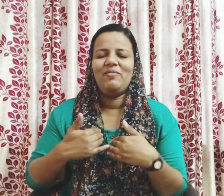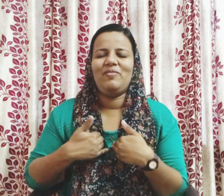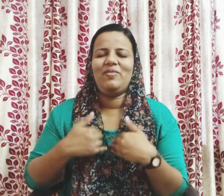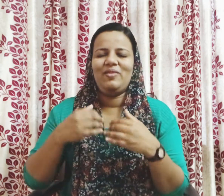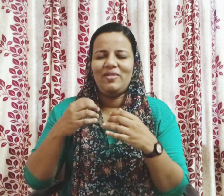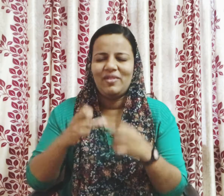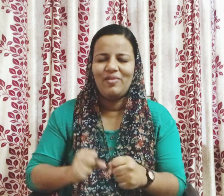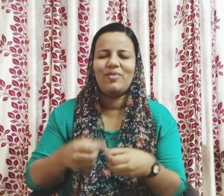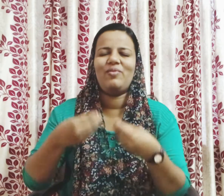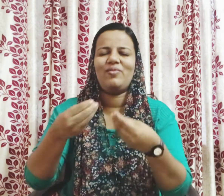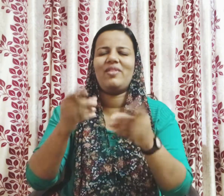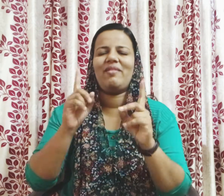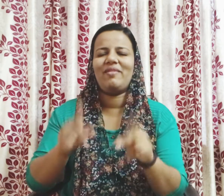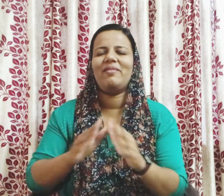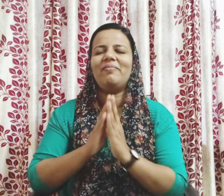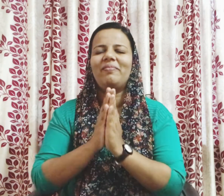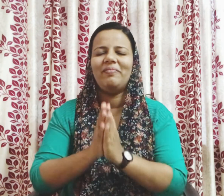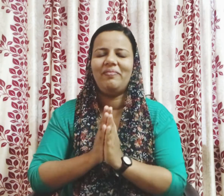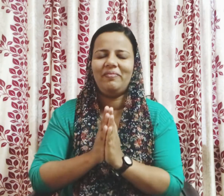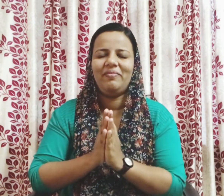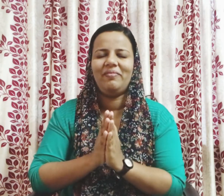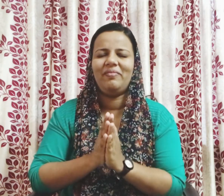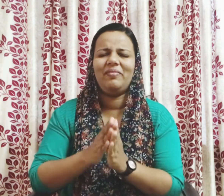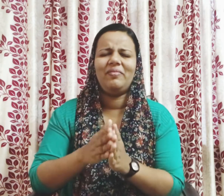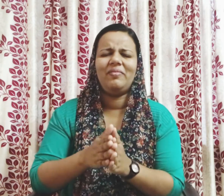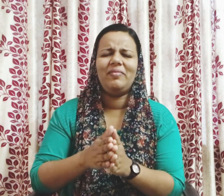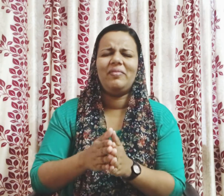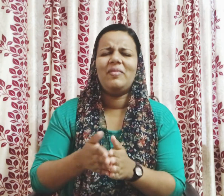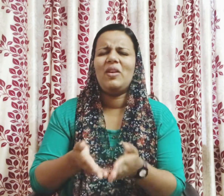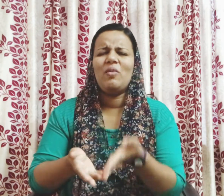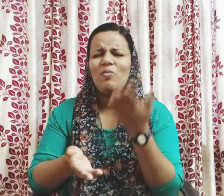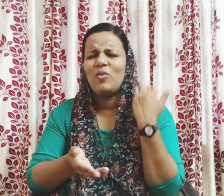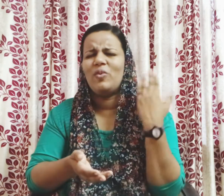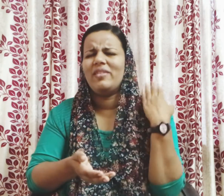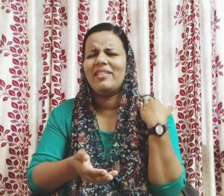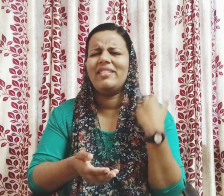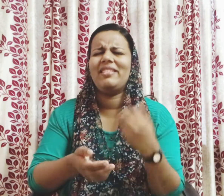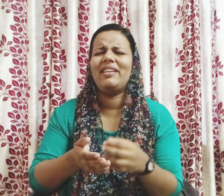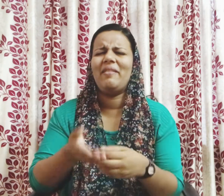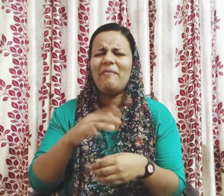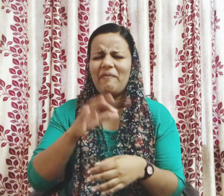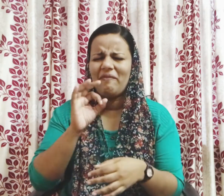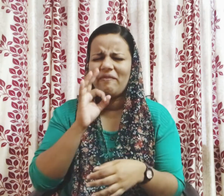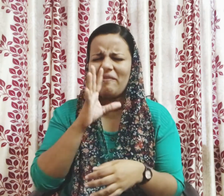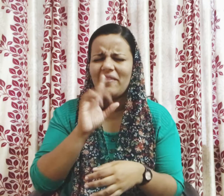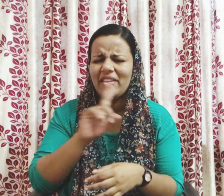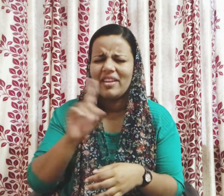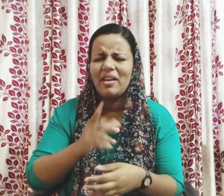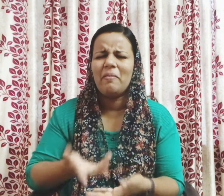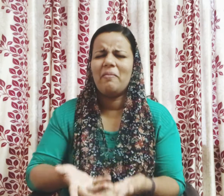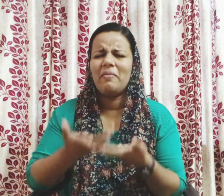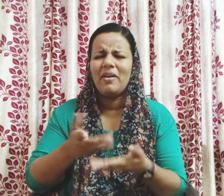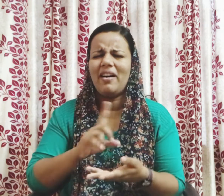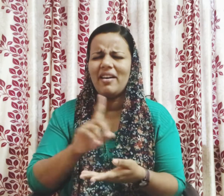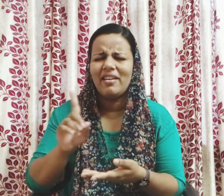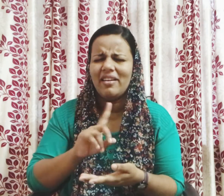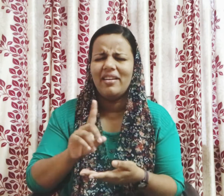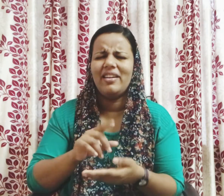പൂർണ്ണ സൗഖ്യം കർത്താവെ അങ്ങ് കൊടുത്തിരിക്കുന്നതിനായിട്ട് സ്തോത്രം. പുറത്ത് ഇടത്തെ സൈഡിൽ താഴെ വേദനയാൽ ഭാരപ്പെടുന്നവർക്ക് വേണ്ടി പ്രാർത്ഥിക്കുന്നു.